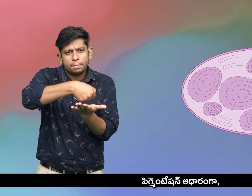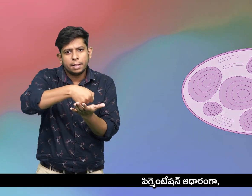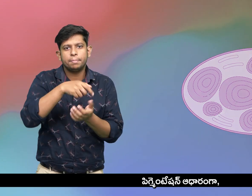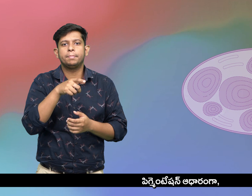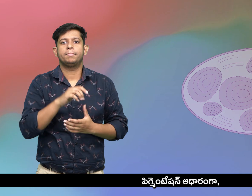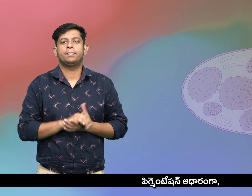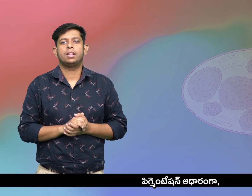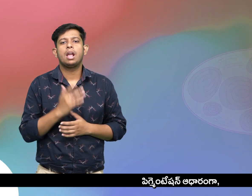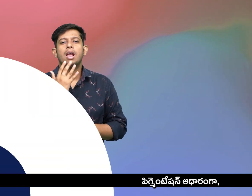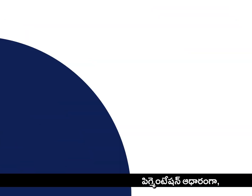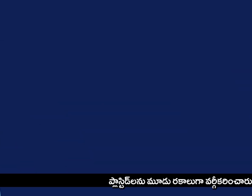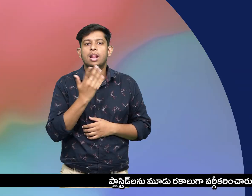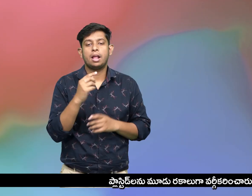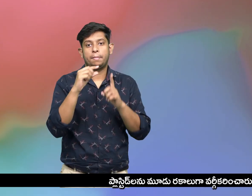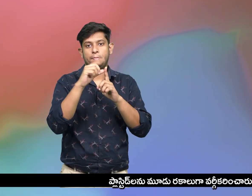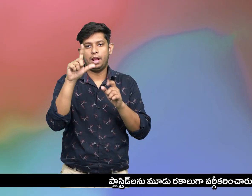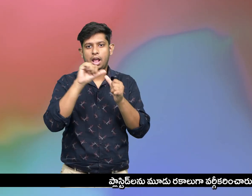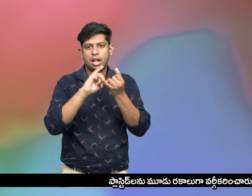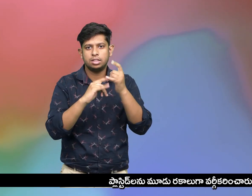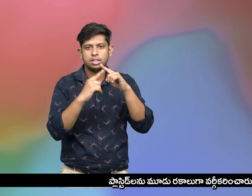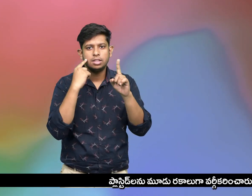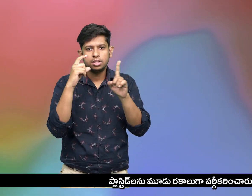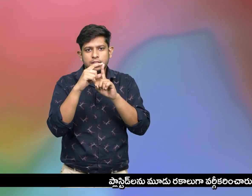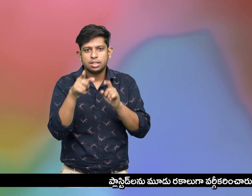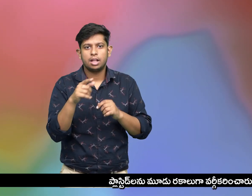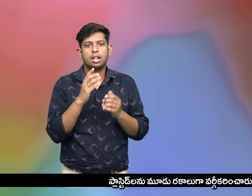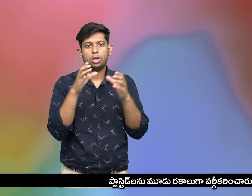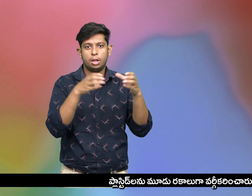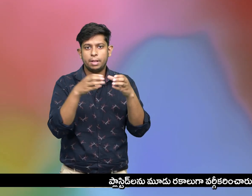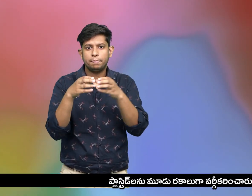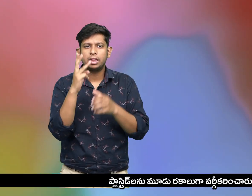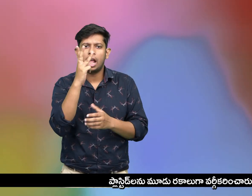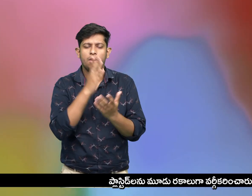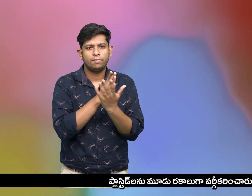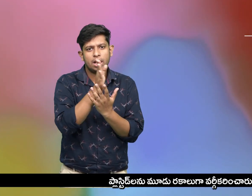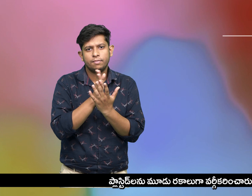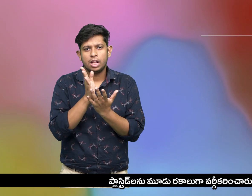పిగ్మెంటేషన్ ఆధారంగా ప్లాస్టిడ్లను 3 రకాలుగా వర్గీకరించారు.